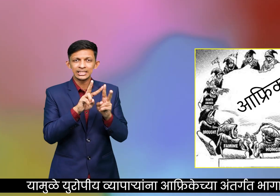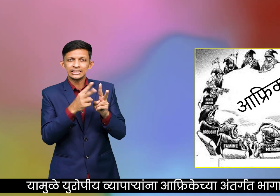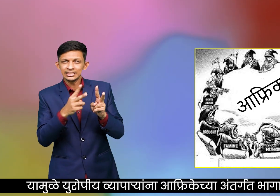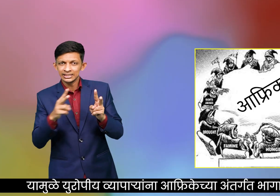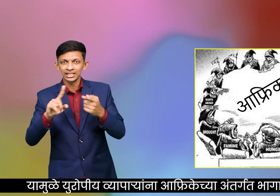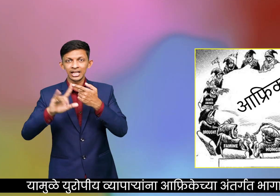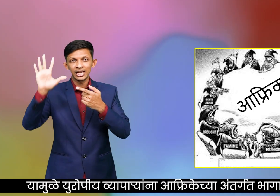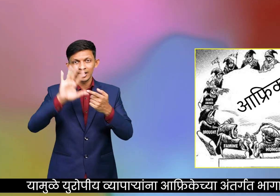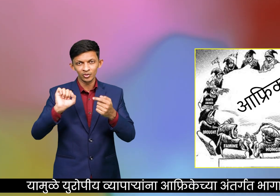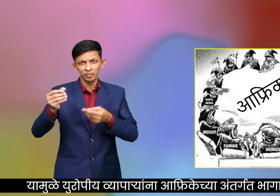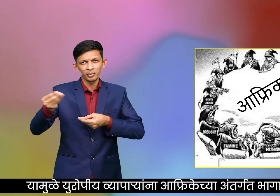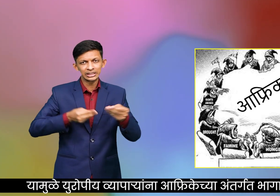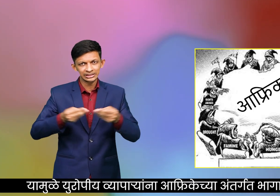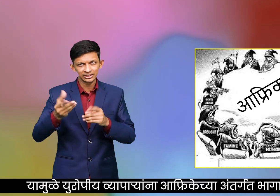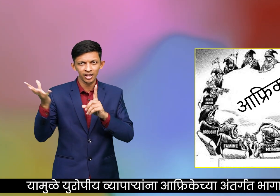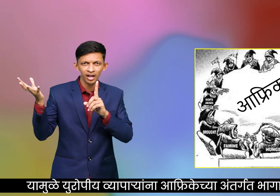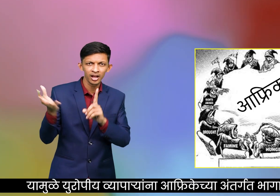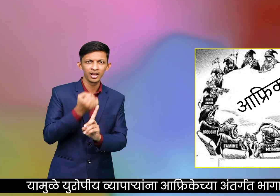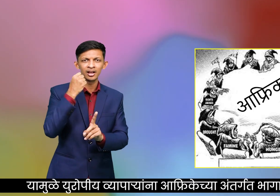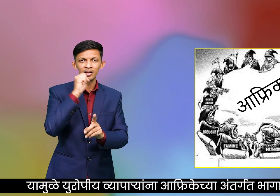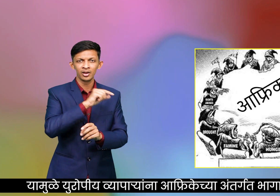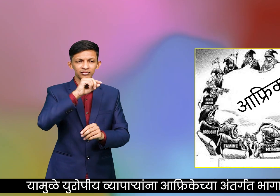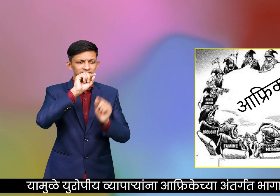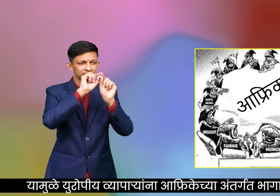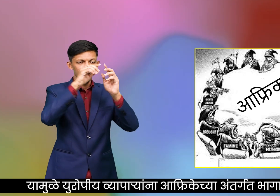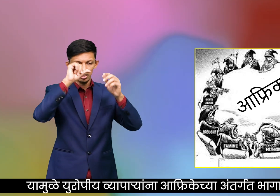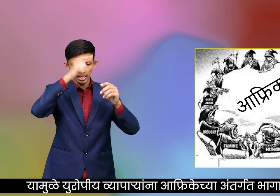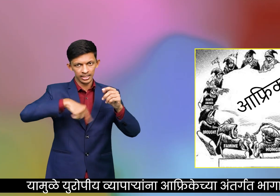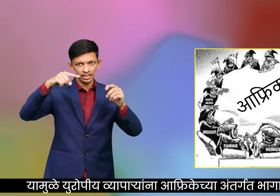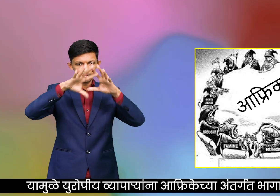यामुळे युरोपीय व्यापाऱ्यांना आफ्रिकेच्या अंतर्गत भागात जाणे अवघड झाले.